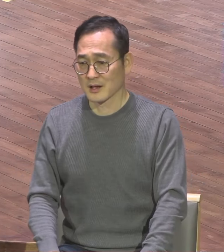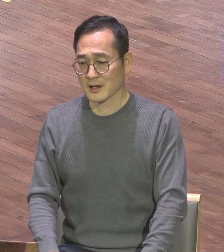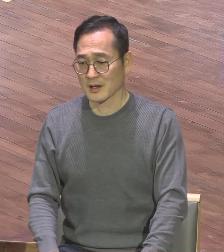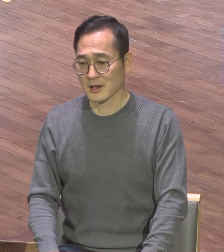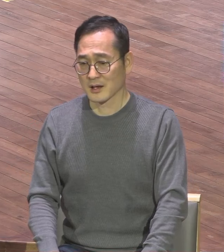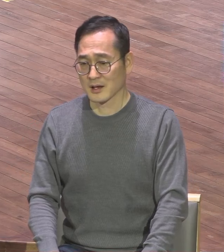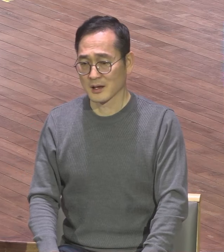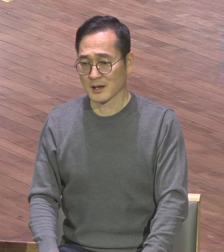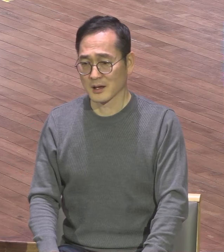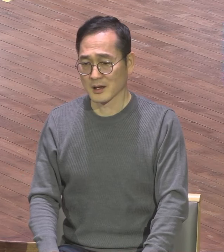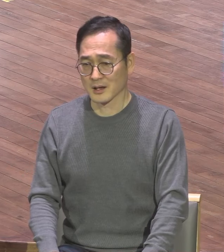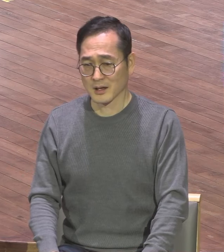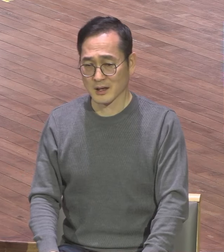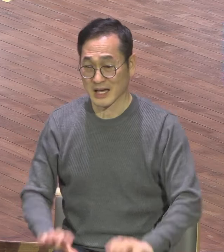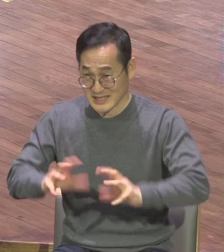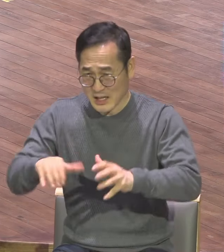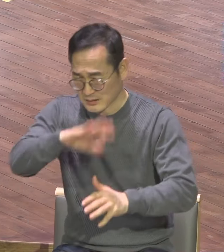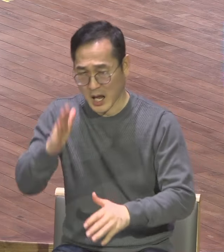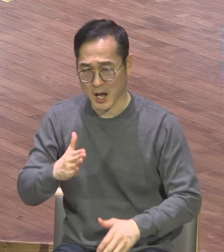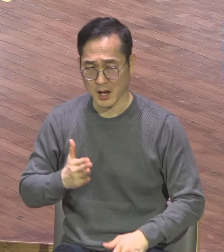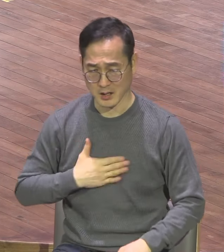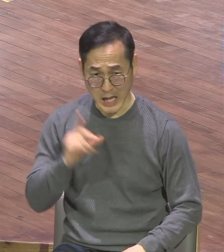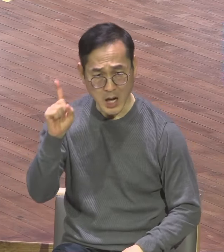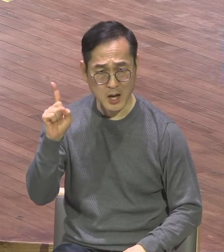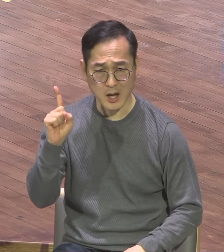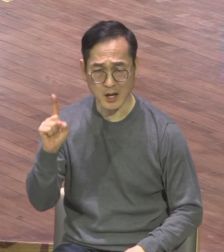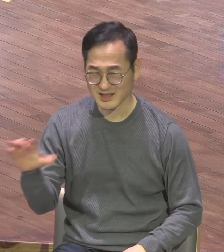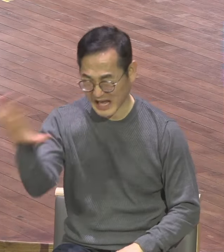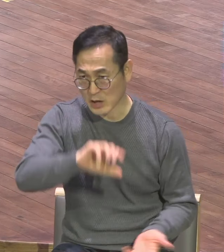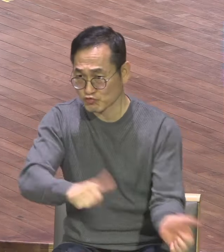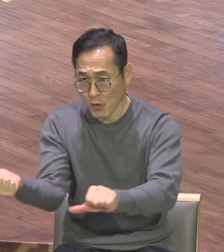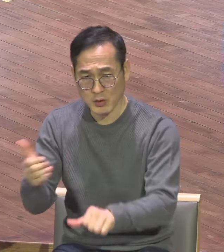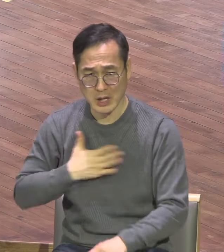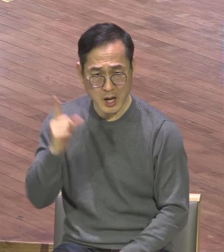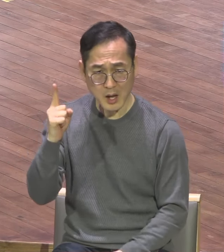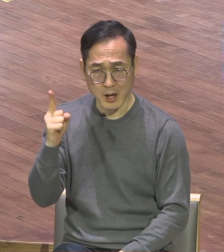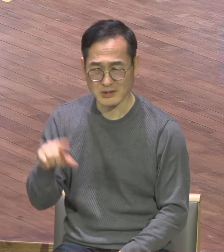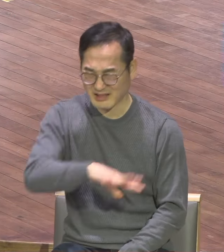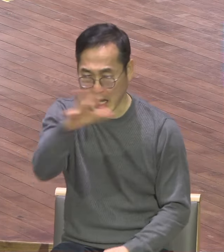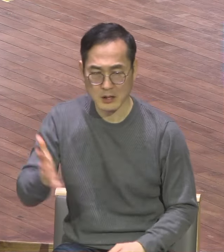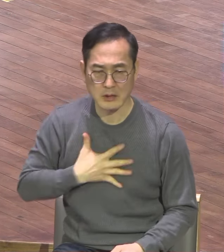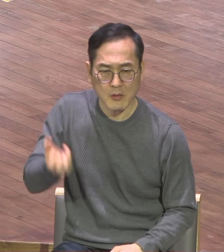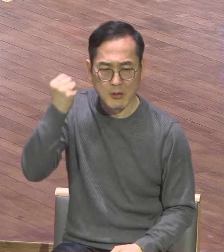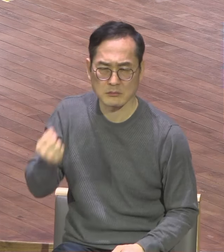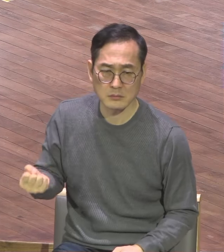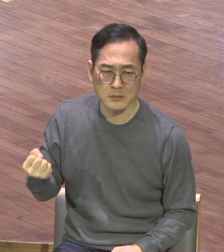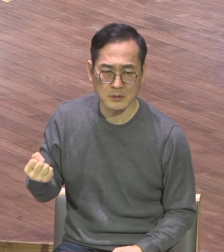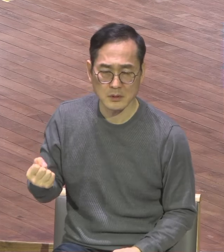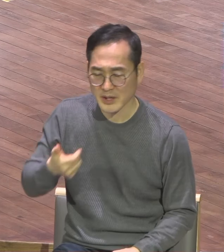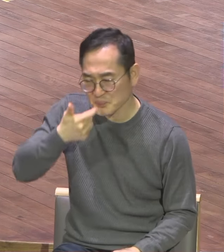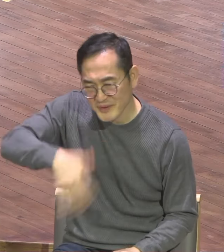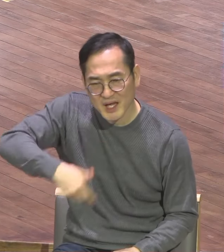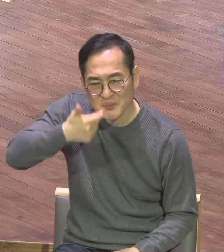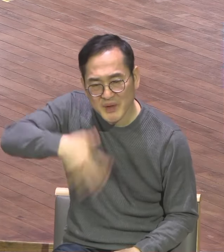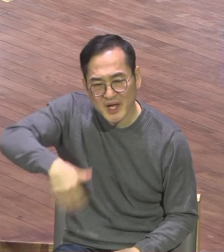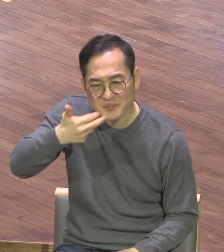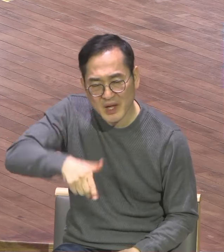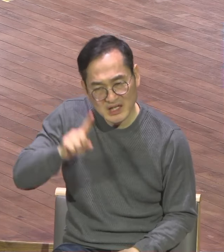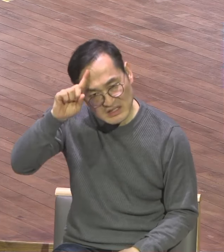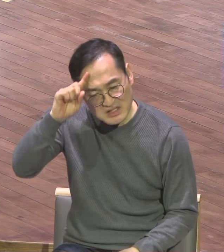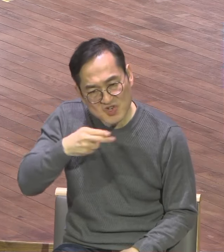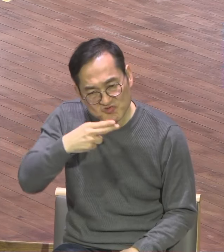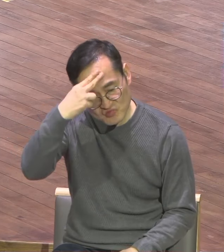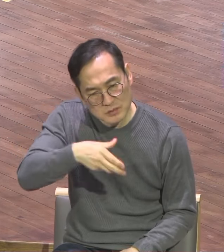다 가져보세요. 만족 있는가? 절대 없습니다. 감사하시기 바랍니다. 감사. 이 다윗에 보이는